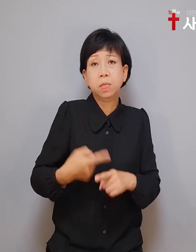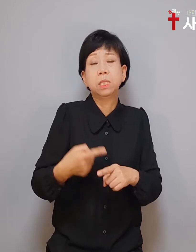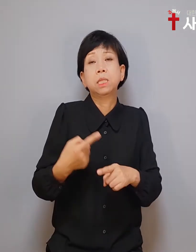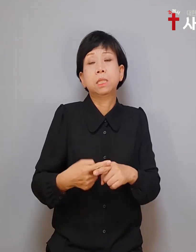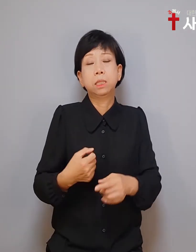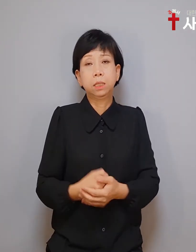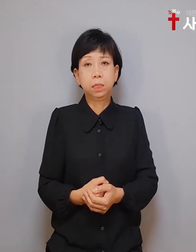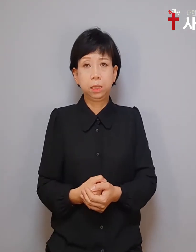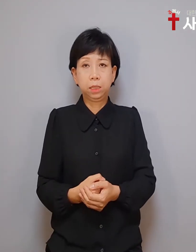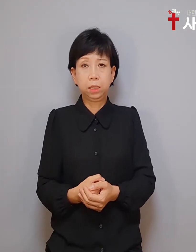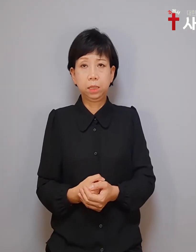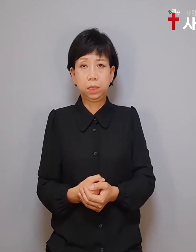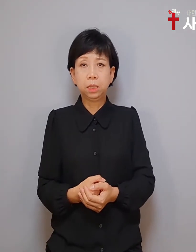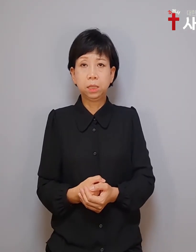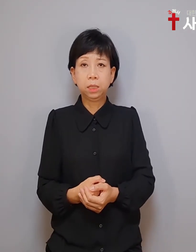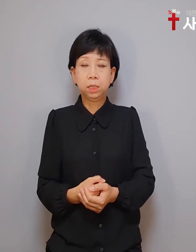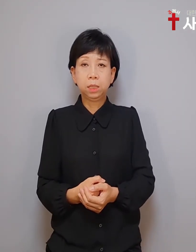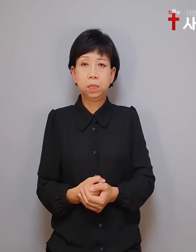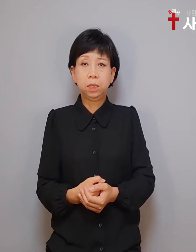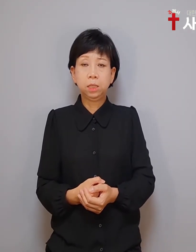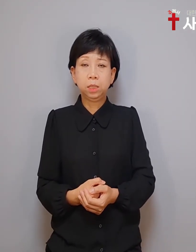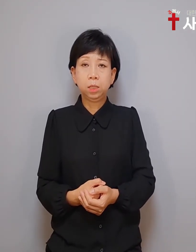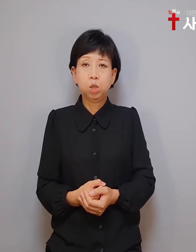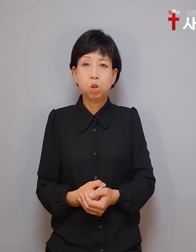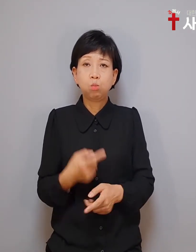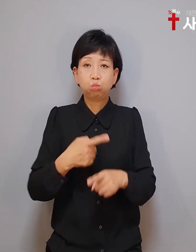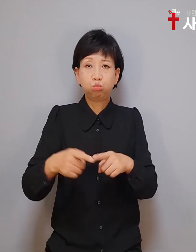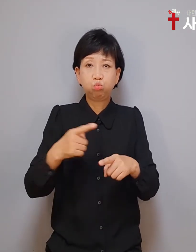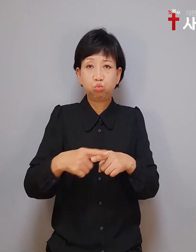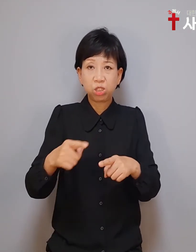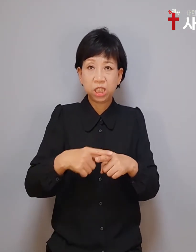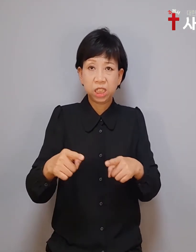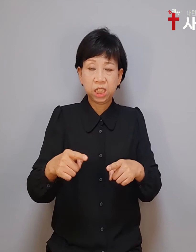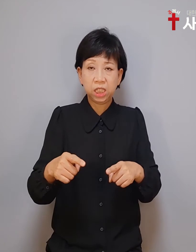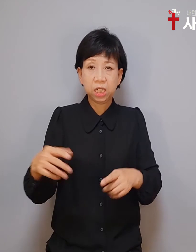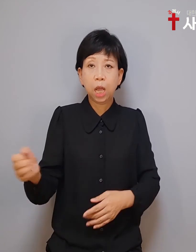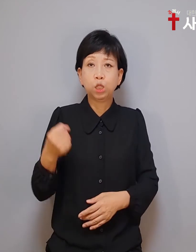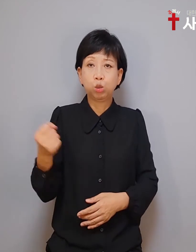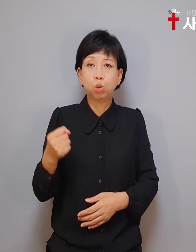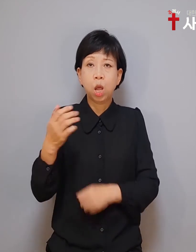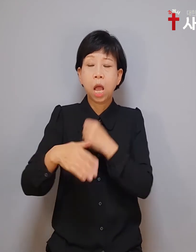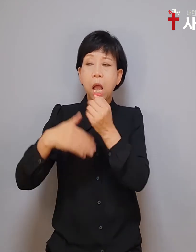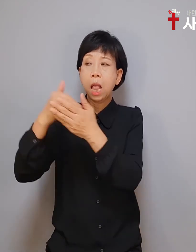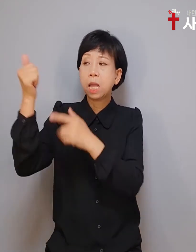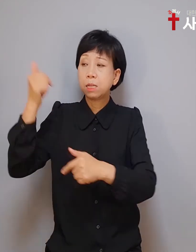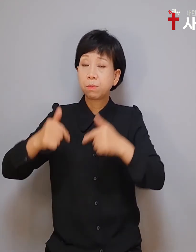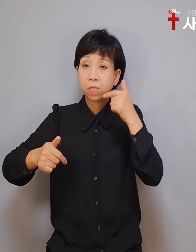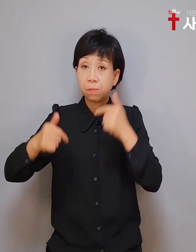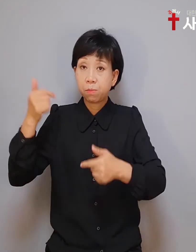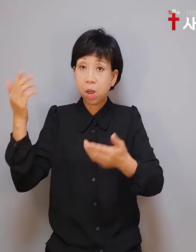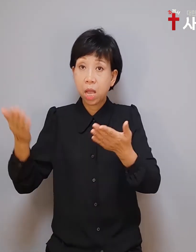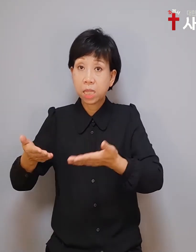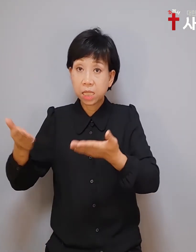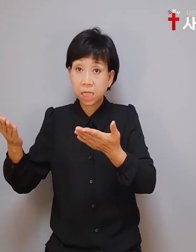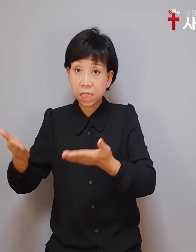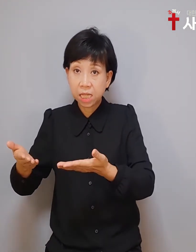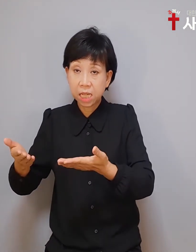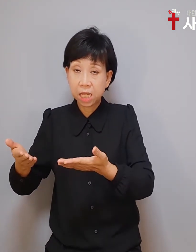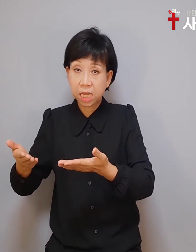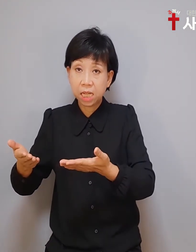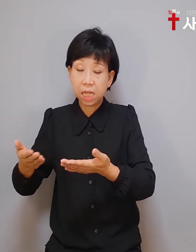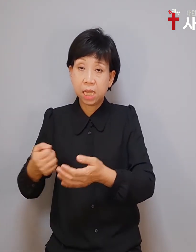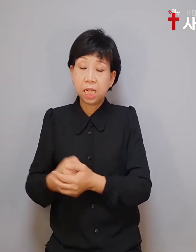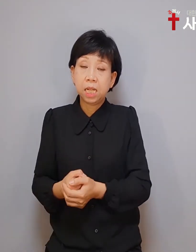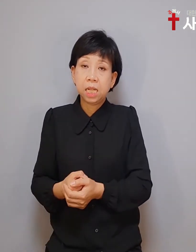삼으라, 무장해라, 무기를 가지고 있어라라는 말씀이에요. 하나님이 기뻐하시는 것을 하지 말고 하나님이 기뻐하시지 않는